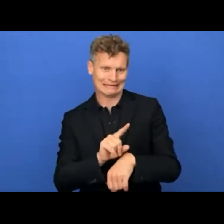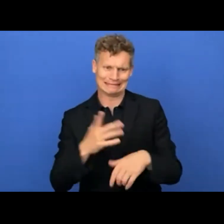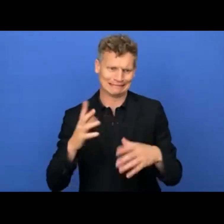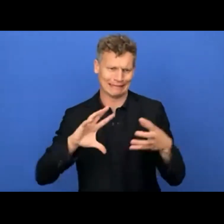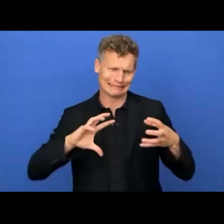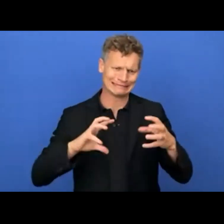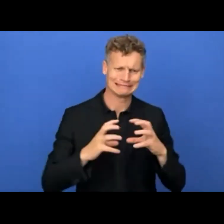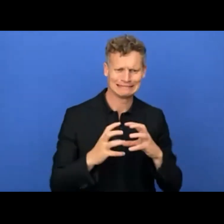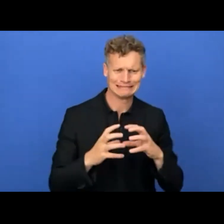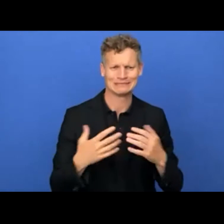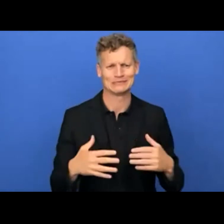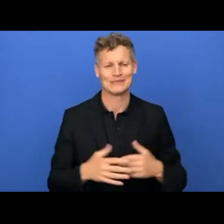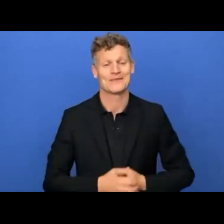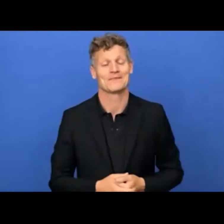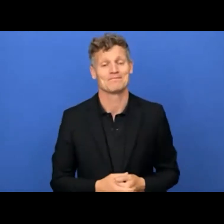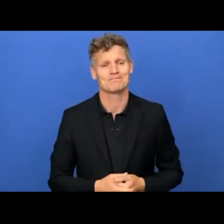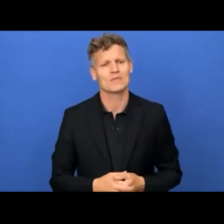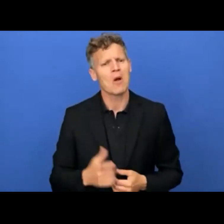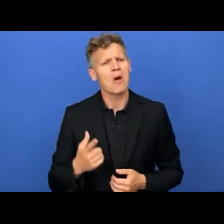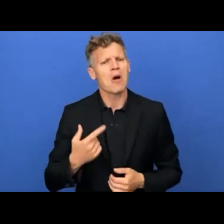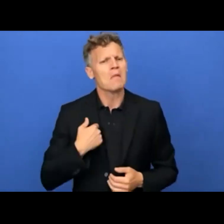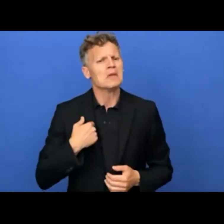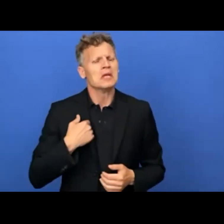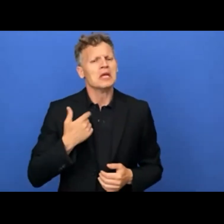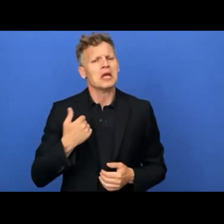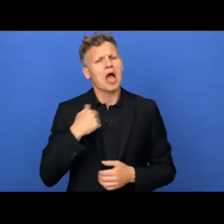sais que je n'ai que deux ou trois minutes. Alors,